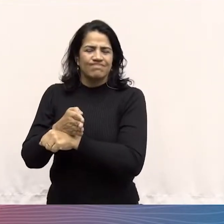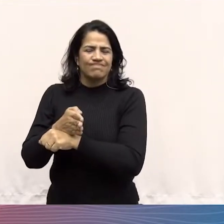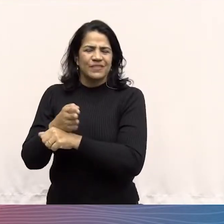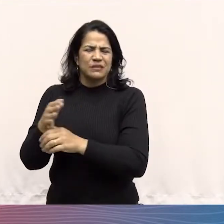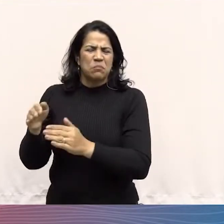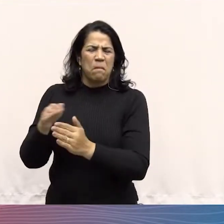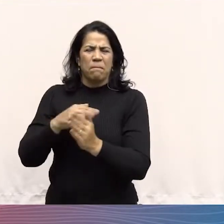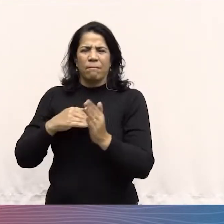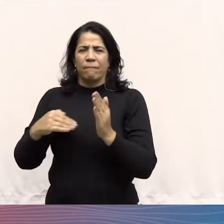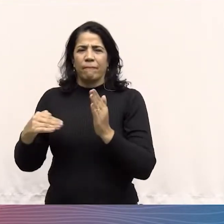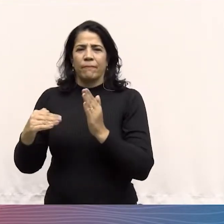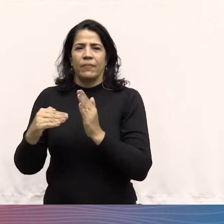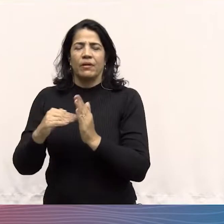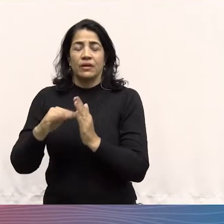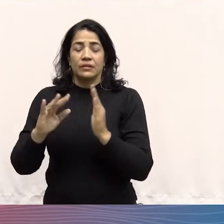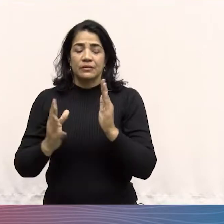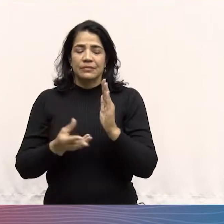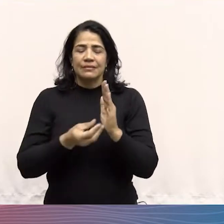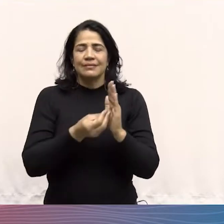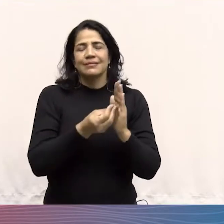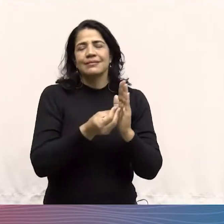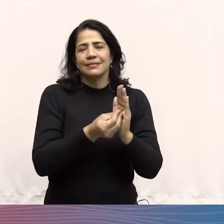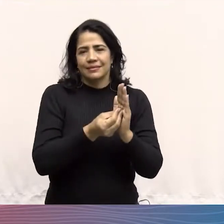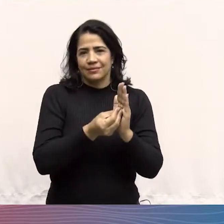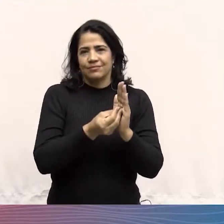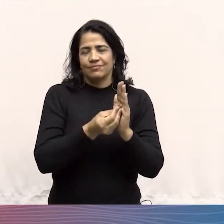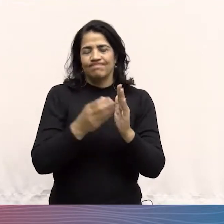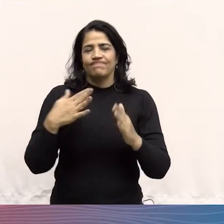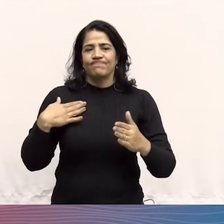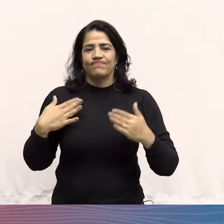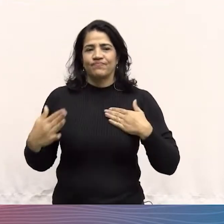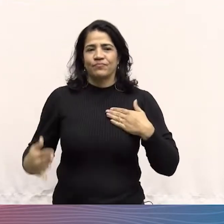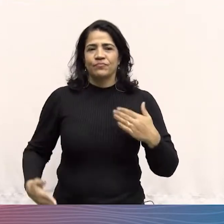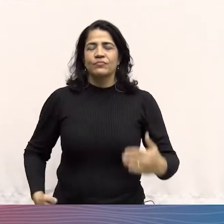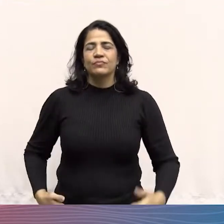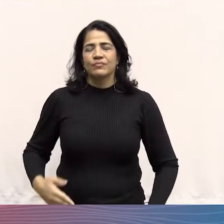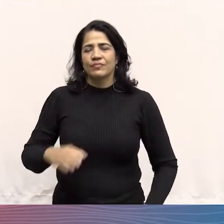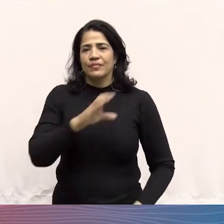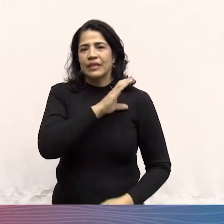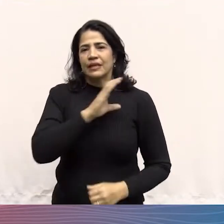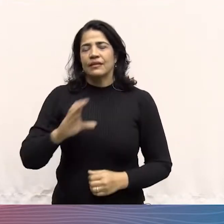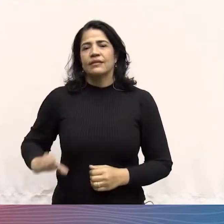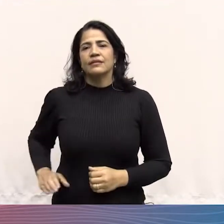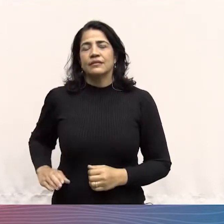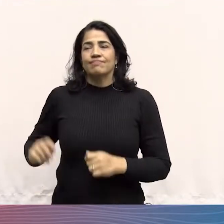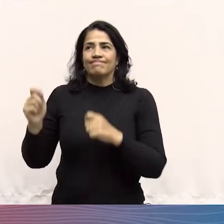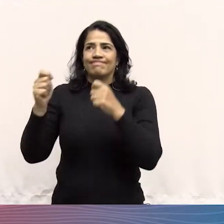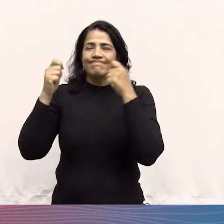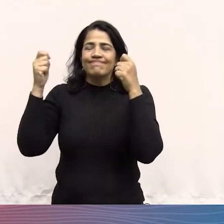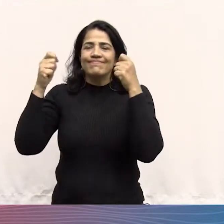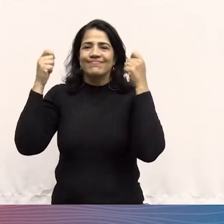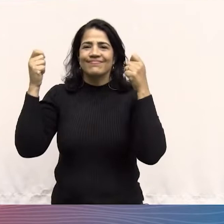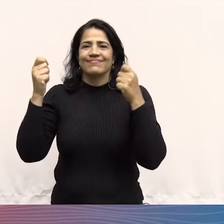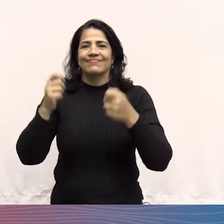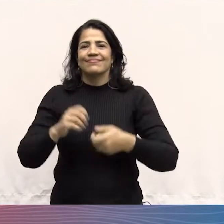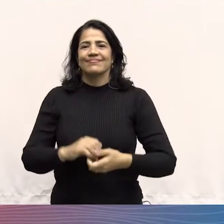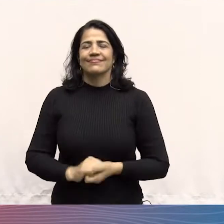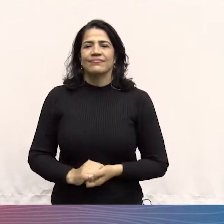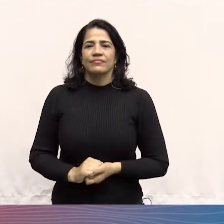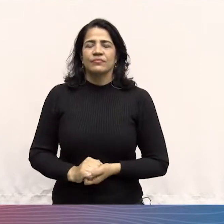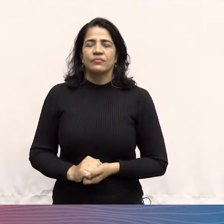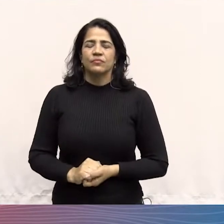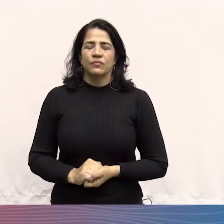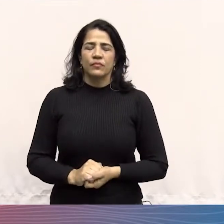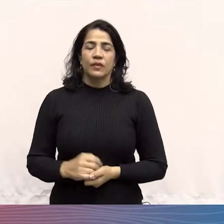igreja, como corpo de Cristo. Aleluia! E para a gente poder falar